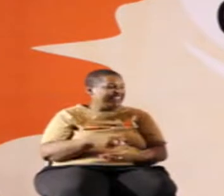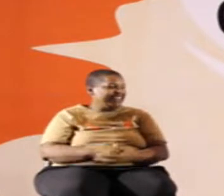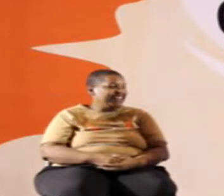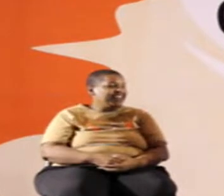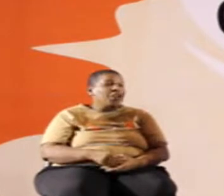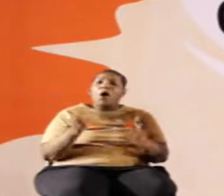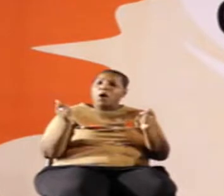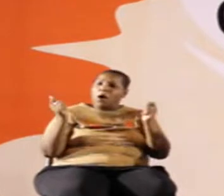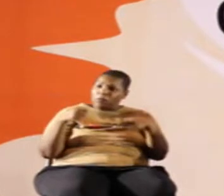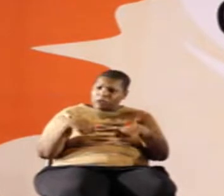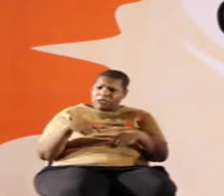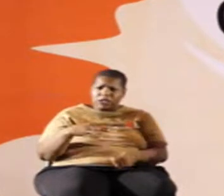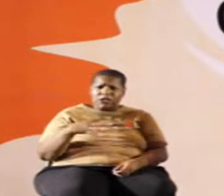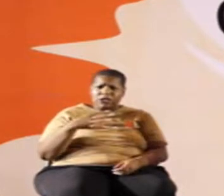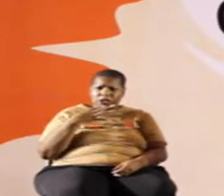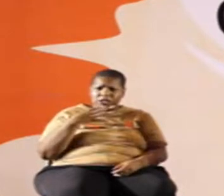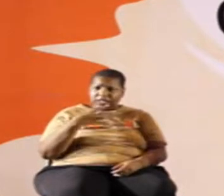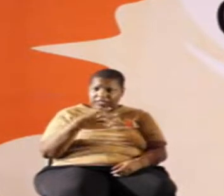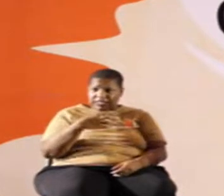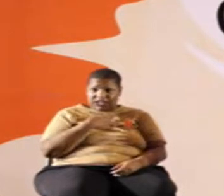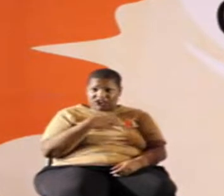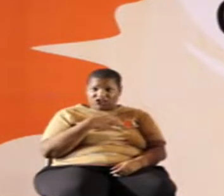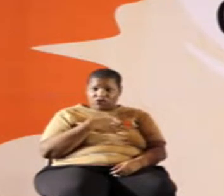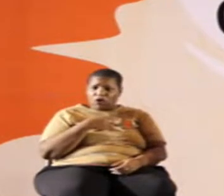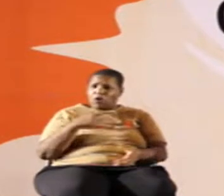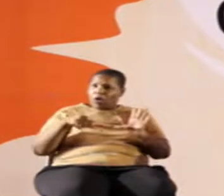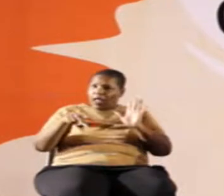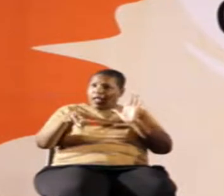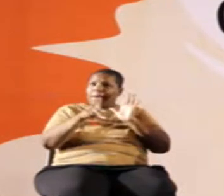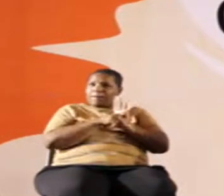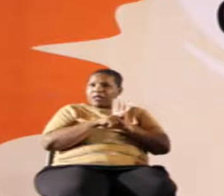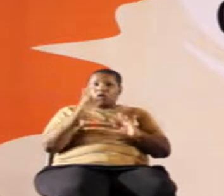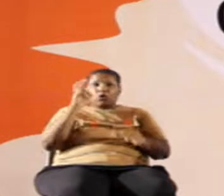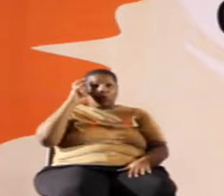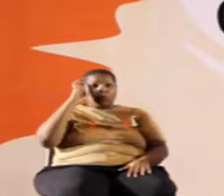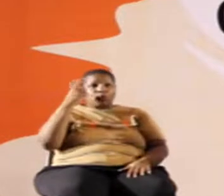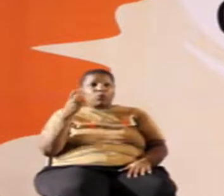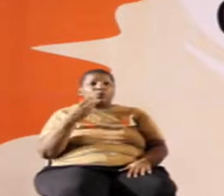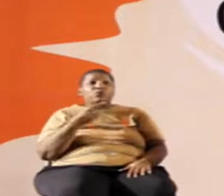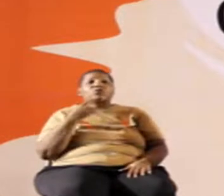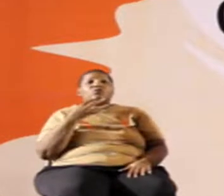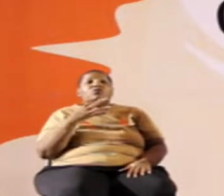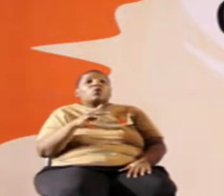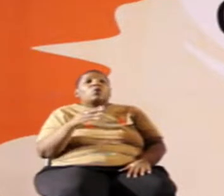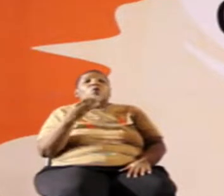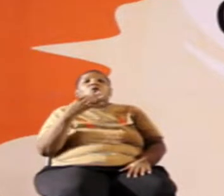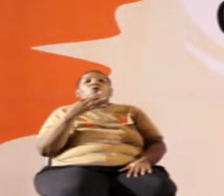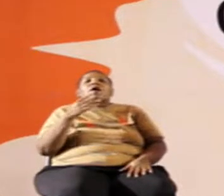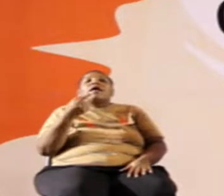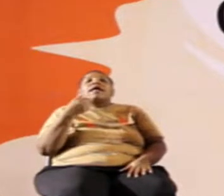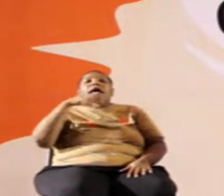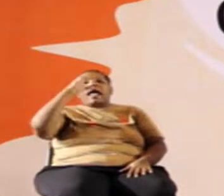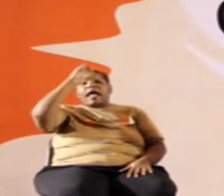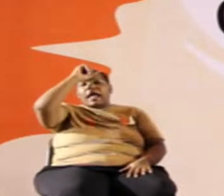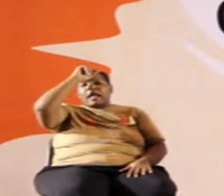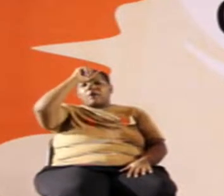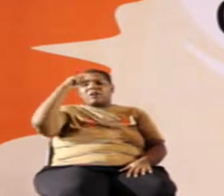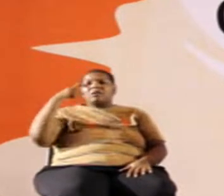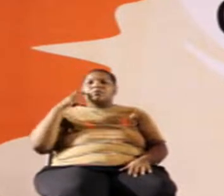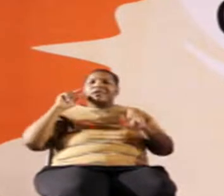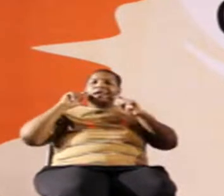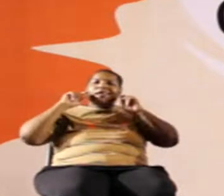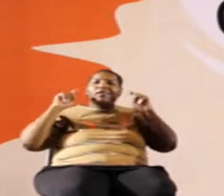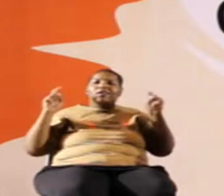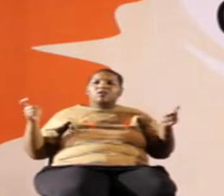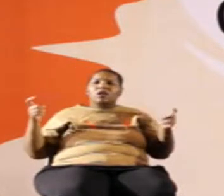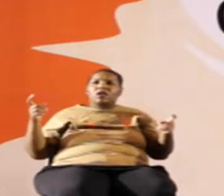É possível conhecer, sentir e pertencer a culturas que desconhecemos ou que aprendemos a ignorar.